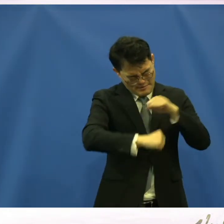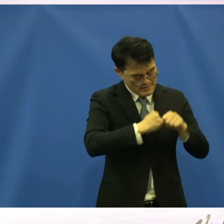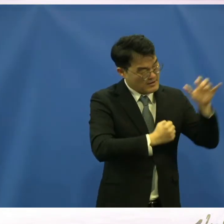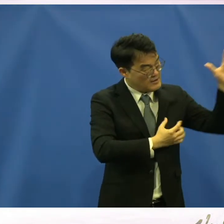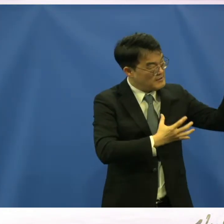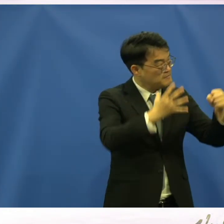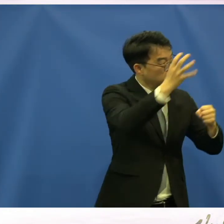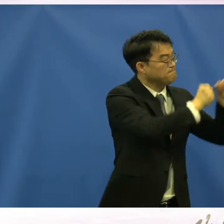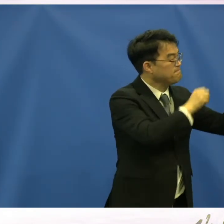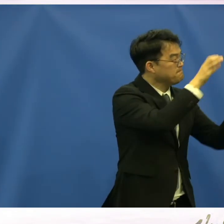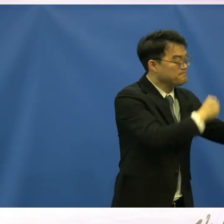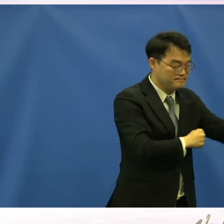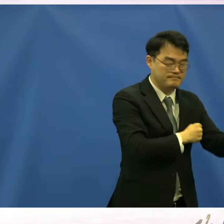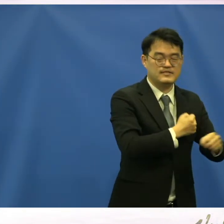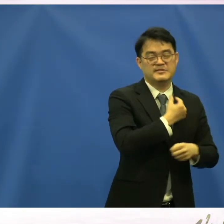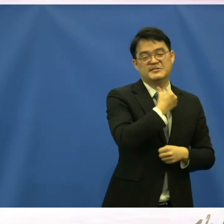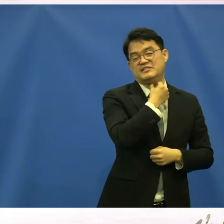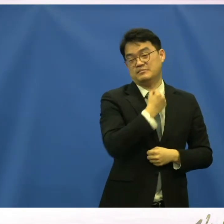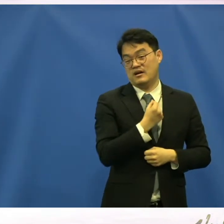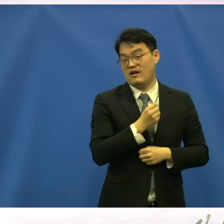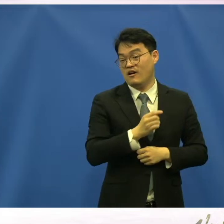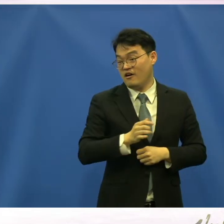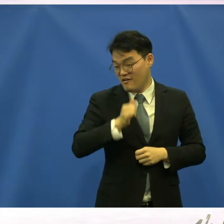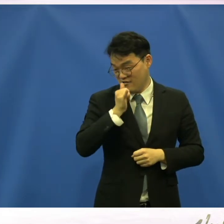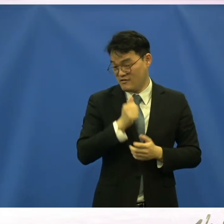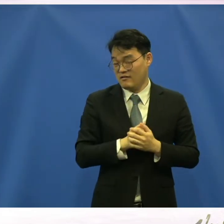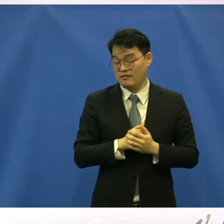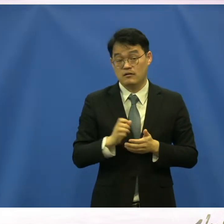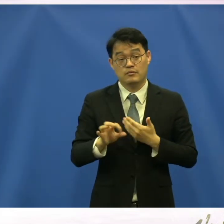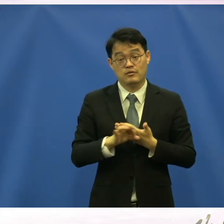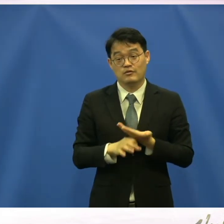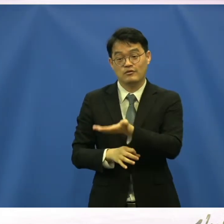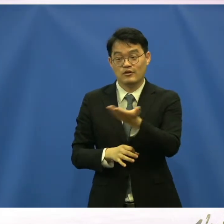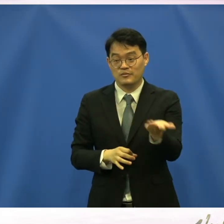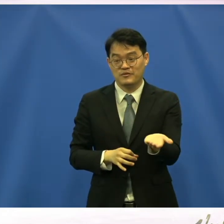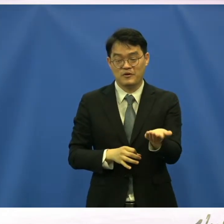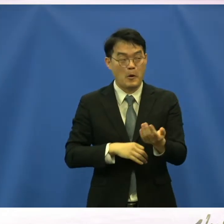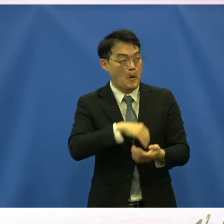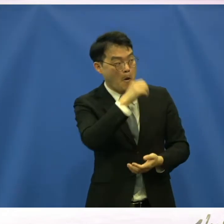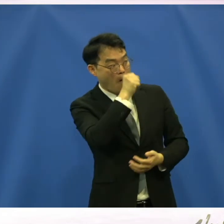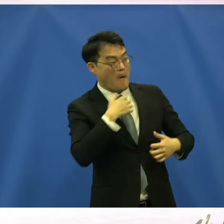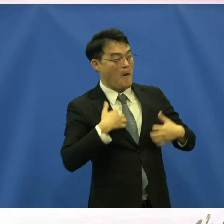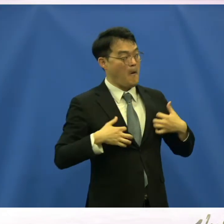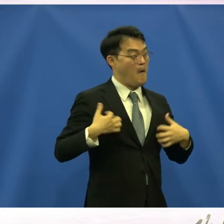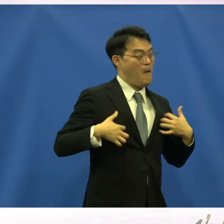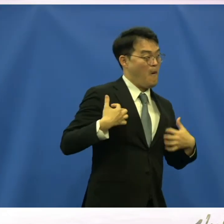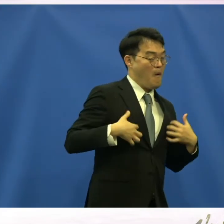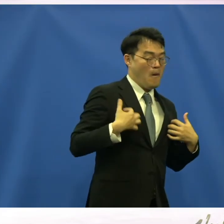여러분, 그런 환경이 오면 좋을까요? 아니요. 위험해요. 위험해요.